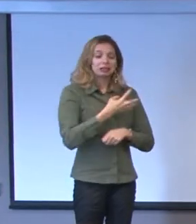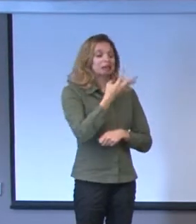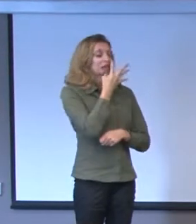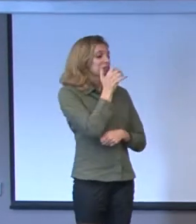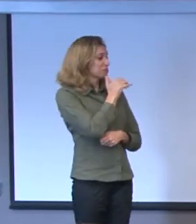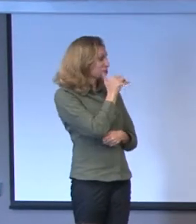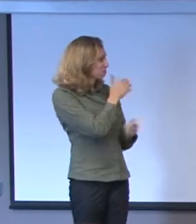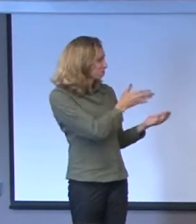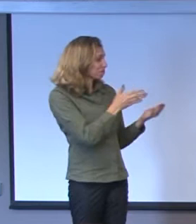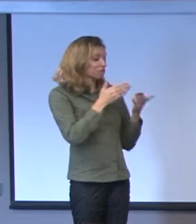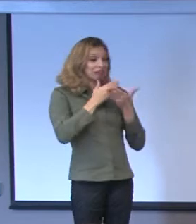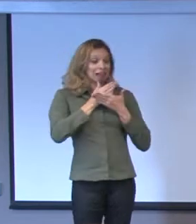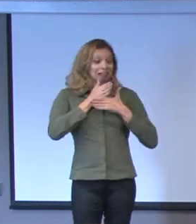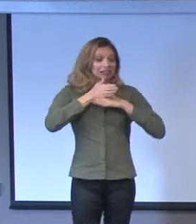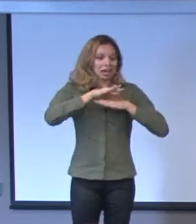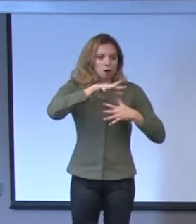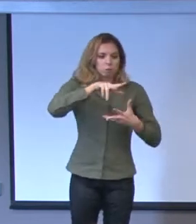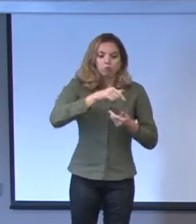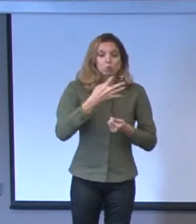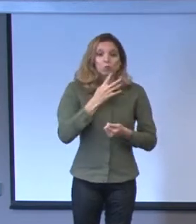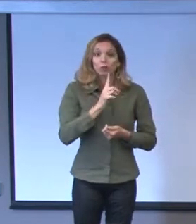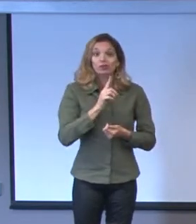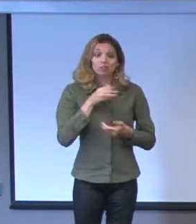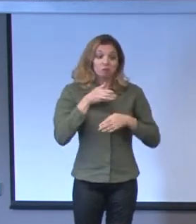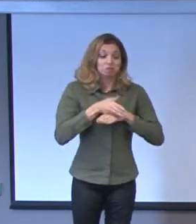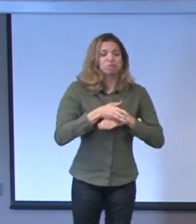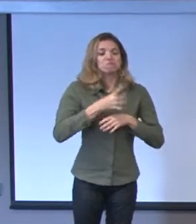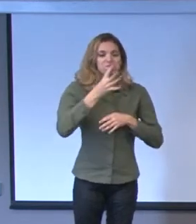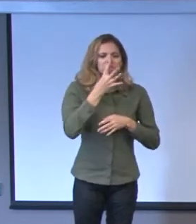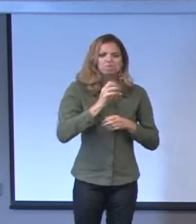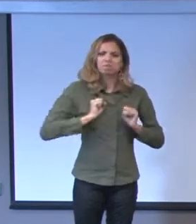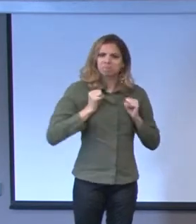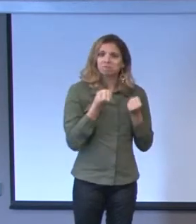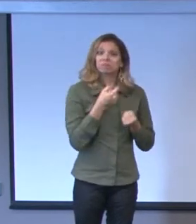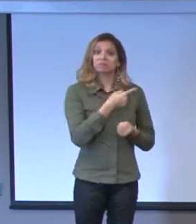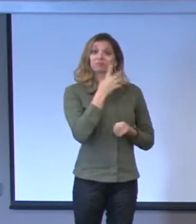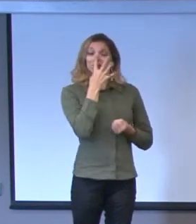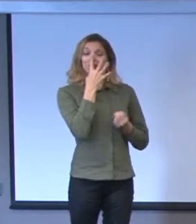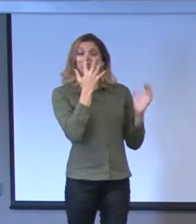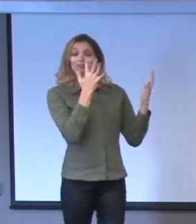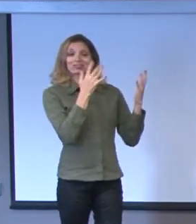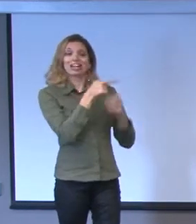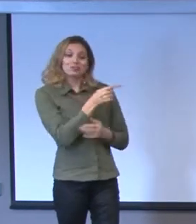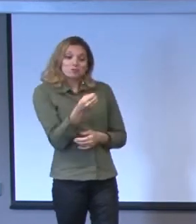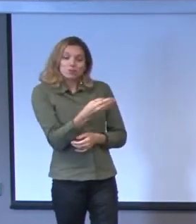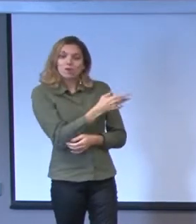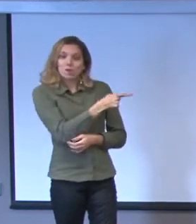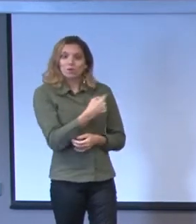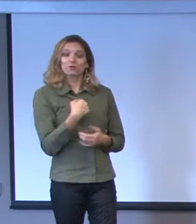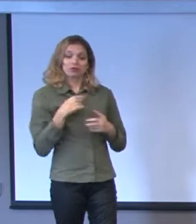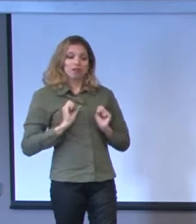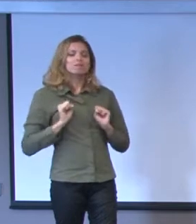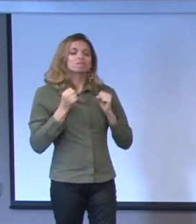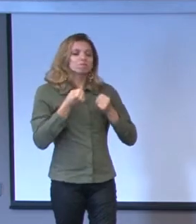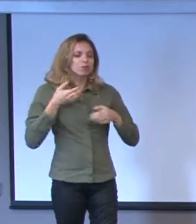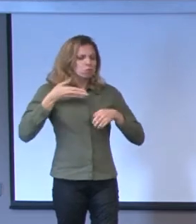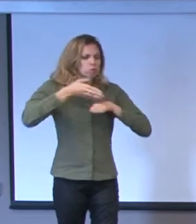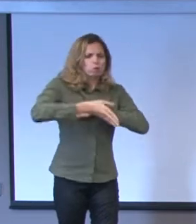de entrar num mundo que, de certa maneira, é um pouco novo para ela, e ela entrou com